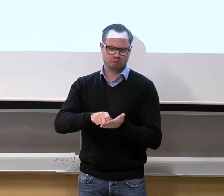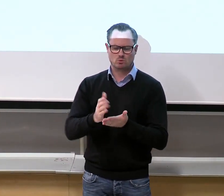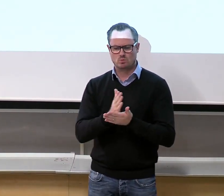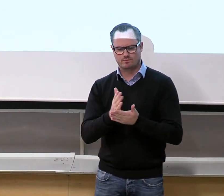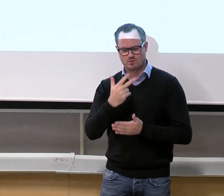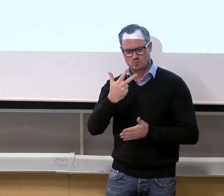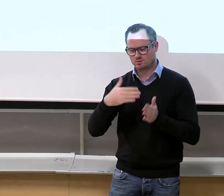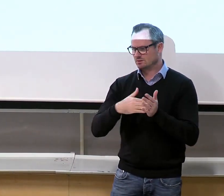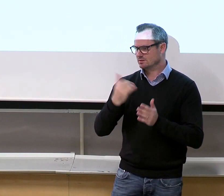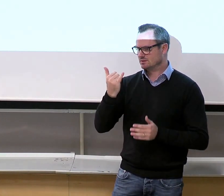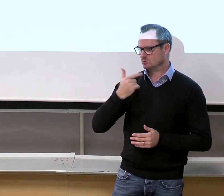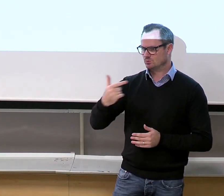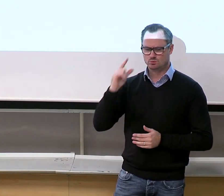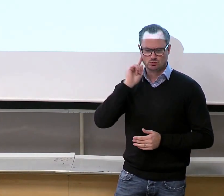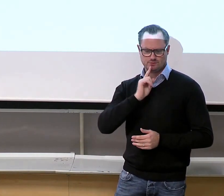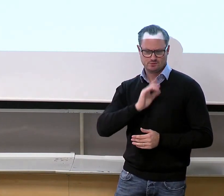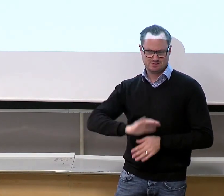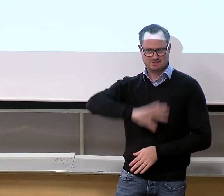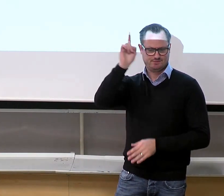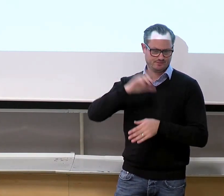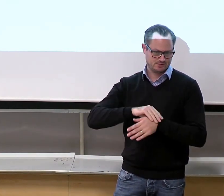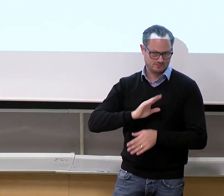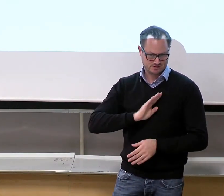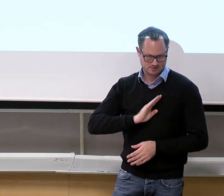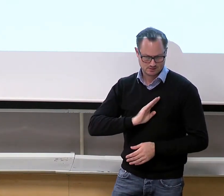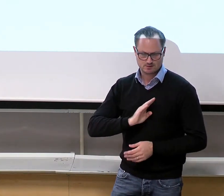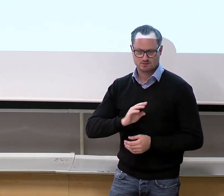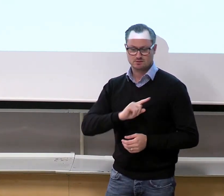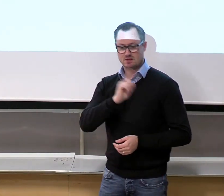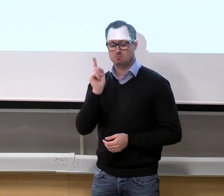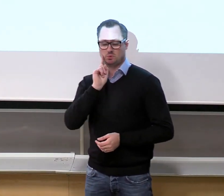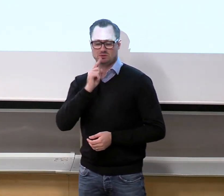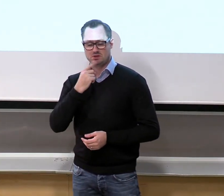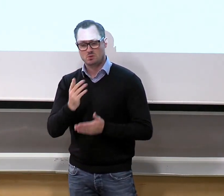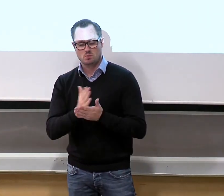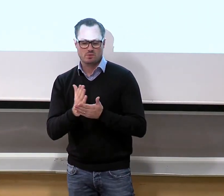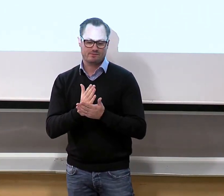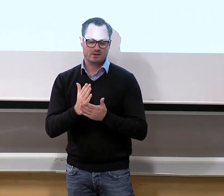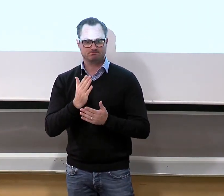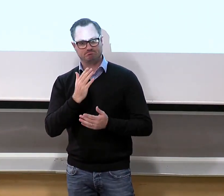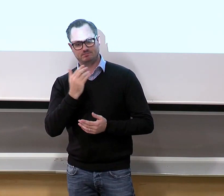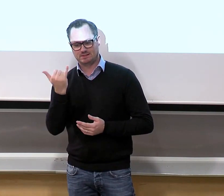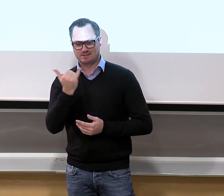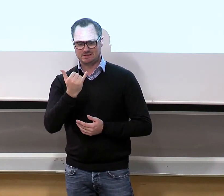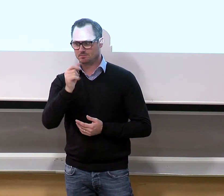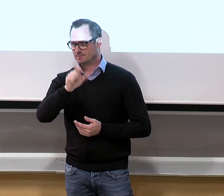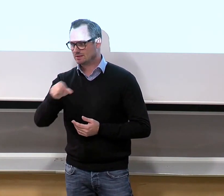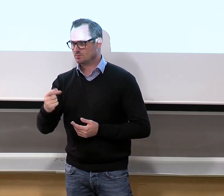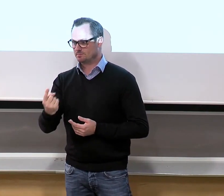Det finns ungefär 8 000 till 10 000 döva i Sverige. Och man brukar väl säga att det finns